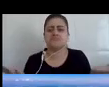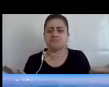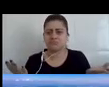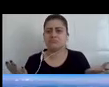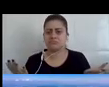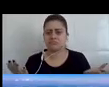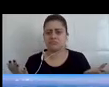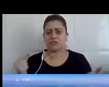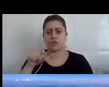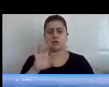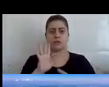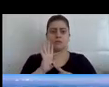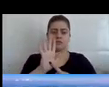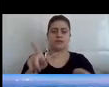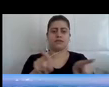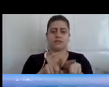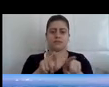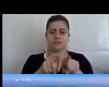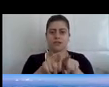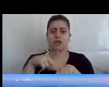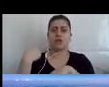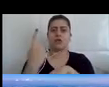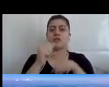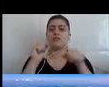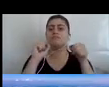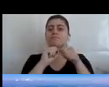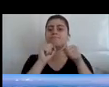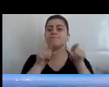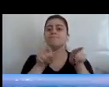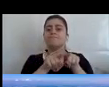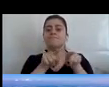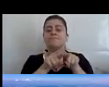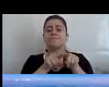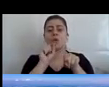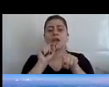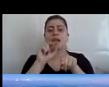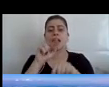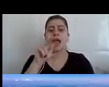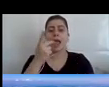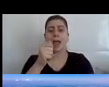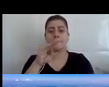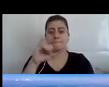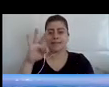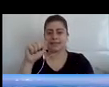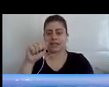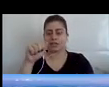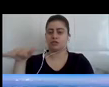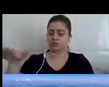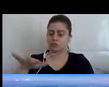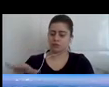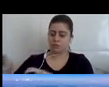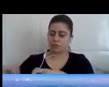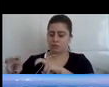Aqui é só para mostrar também que a gente trabalha muito com a produção do habitat no campo, a partir